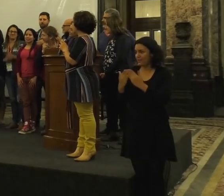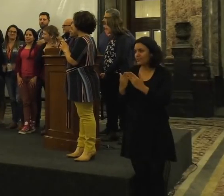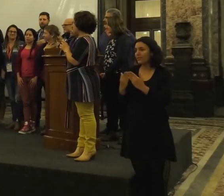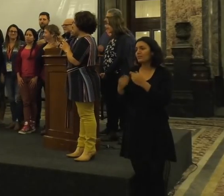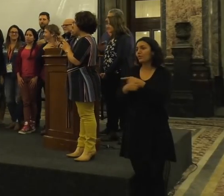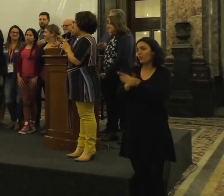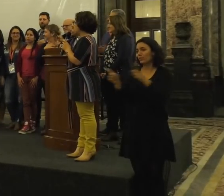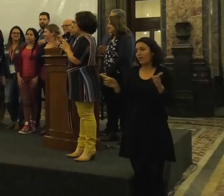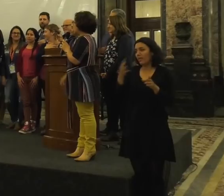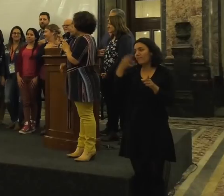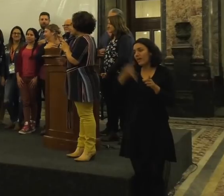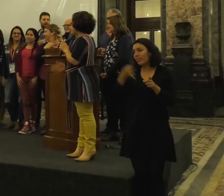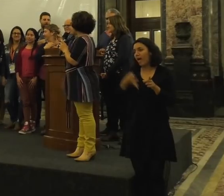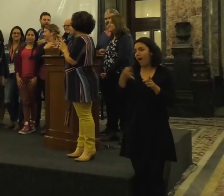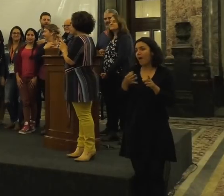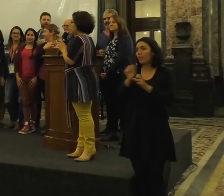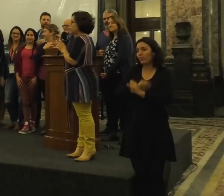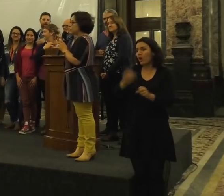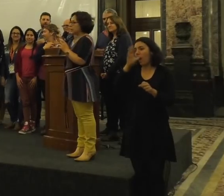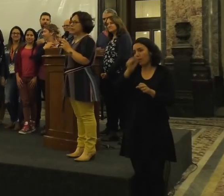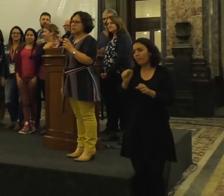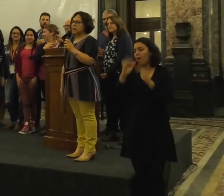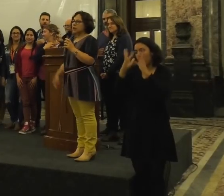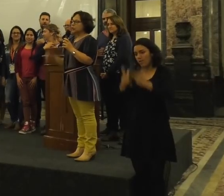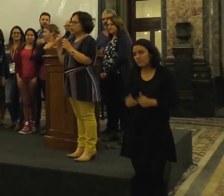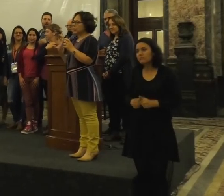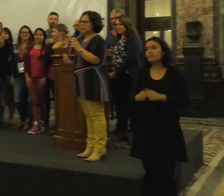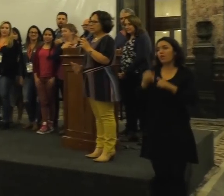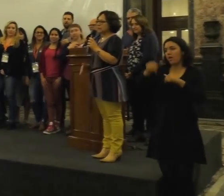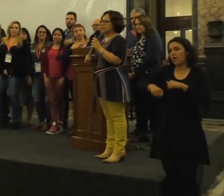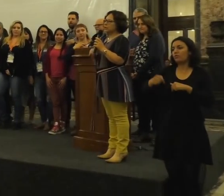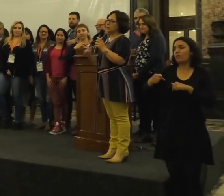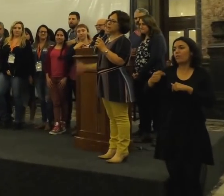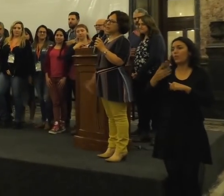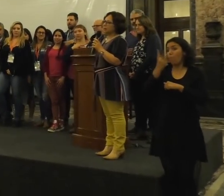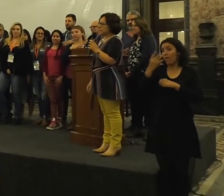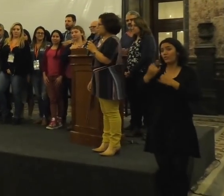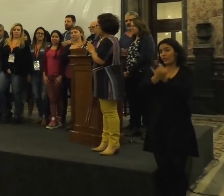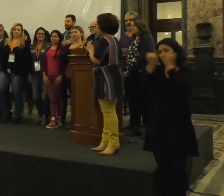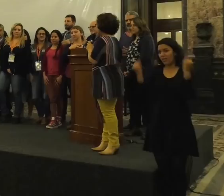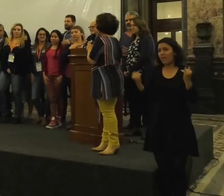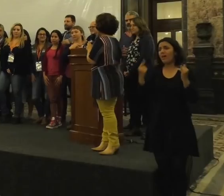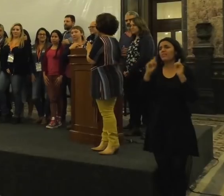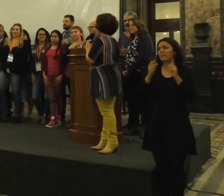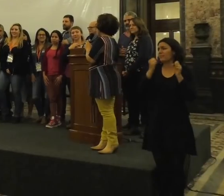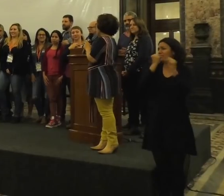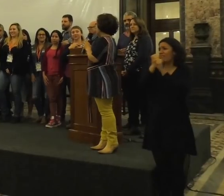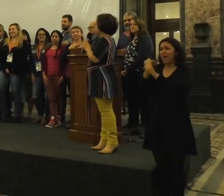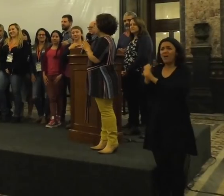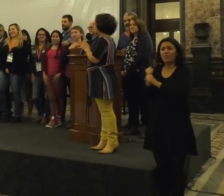fueron el sostén de estos 4 días, todo el día haciendo las tareas más